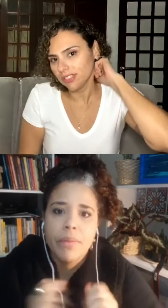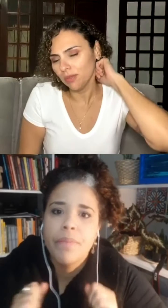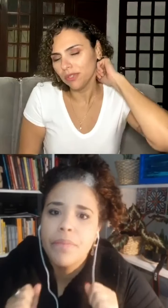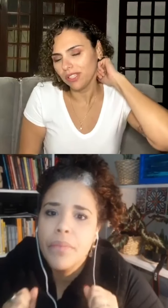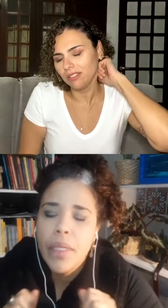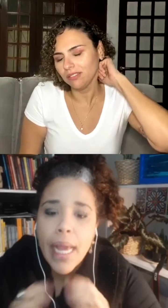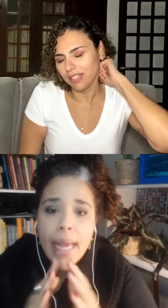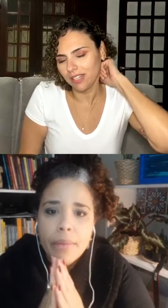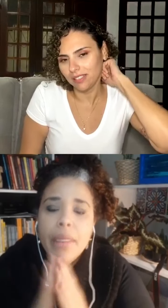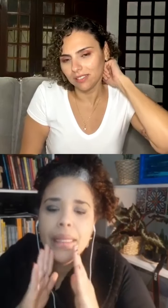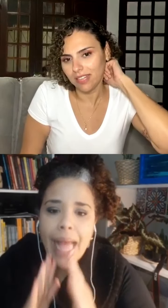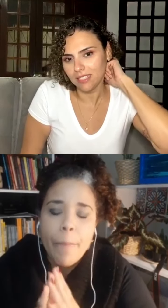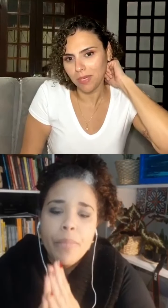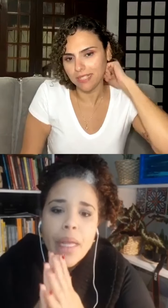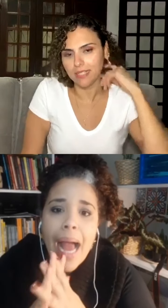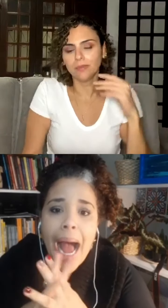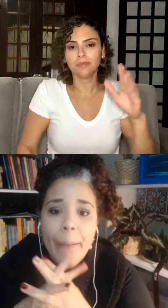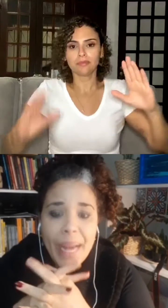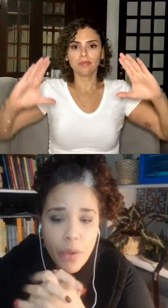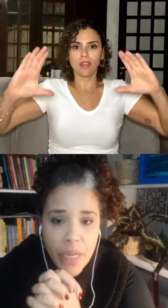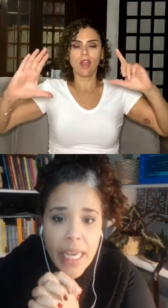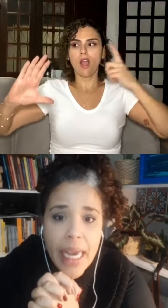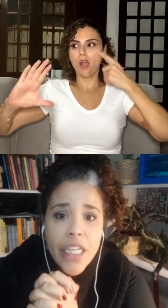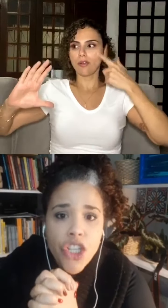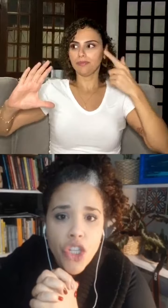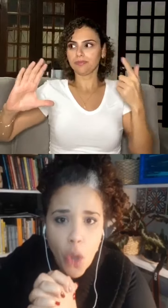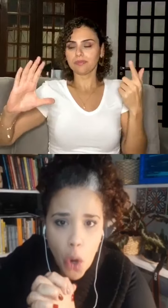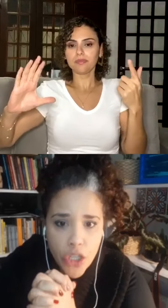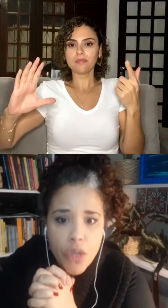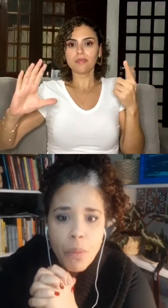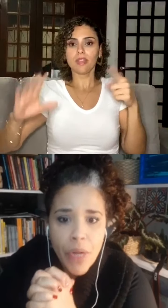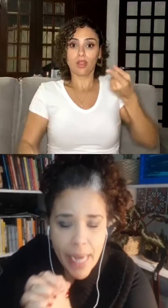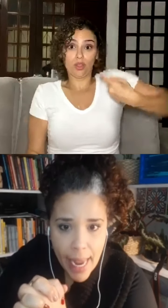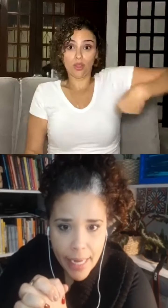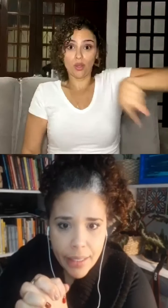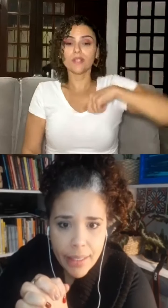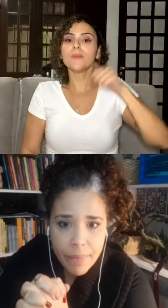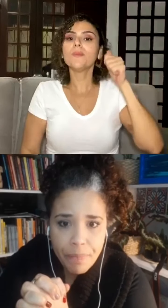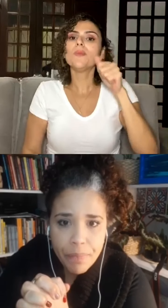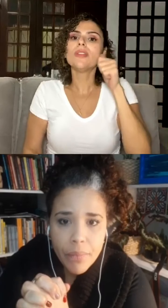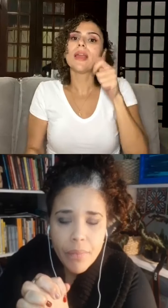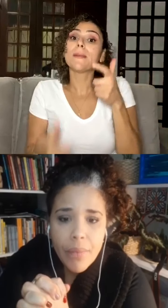só um pouquinho, Érica. Tá. A maioria de nós, mulheres,